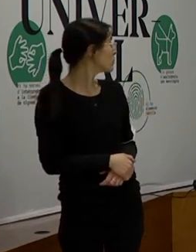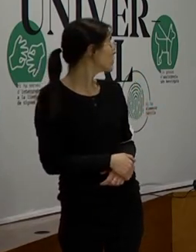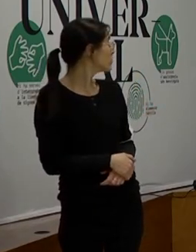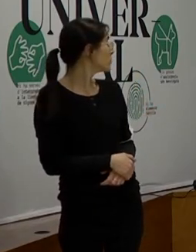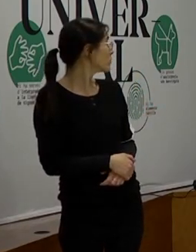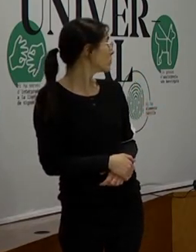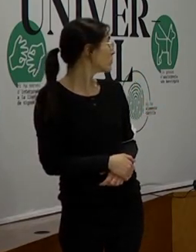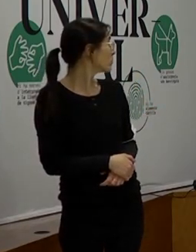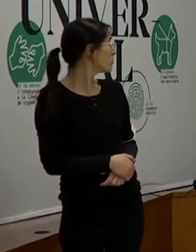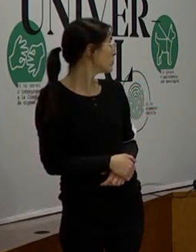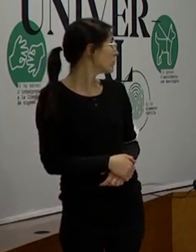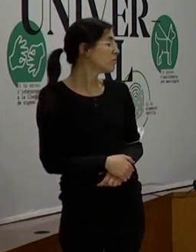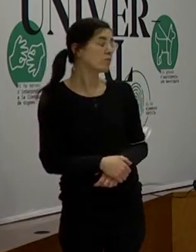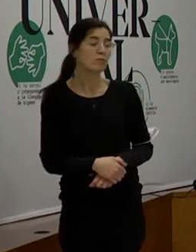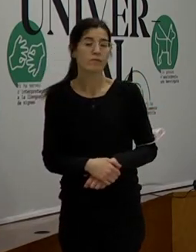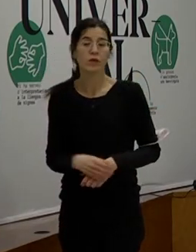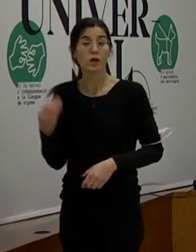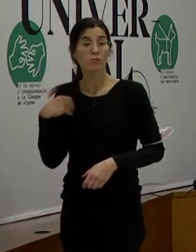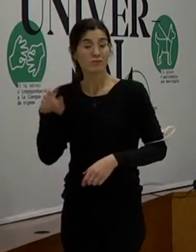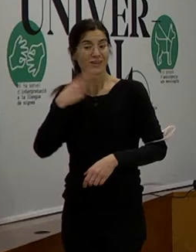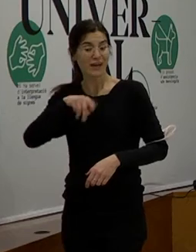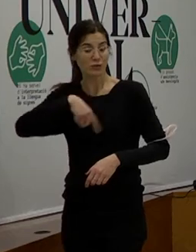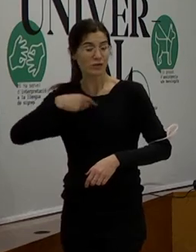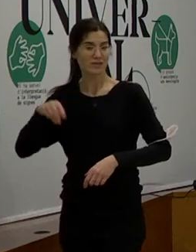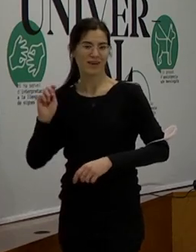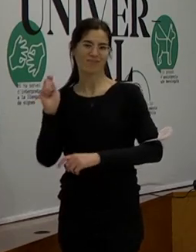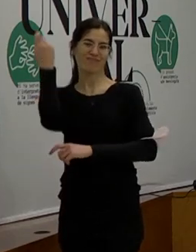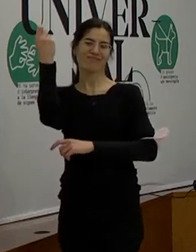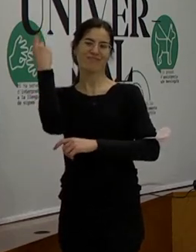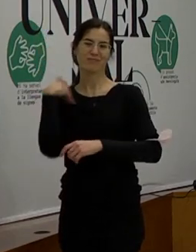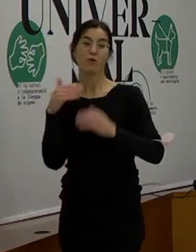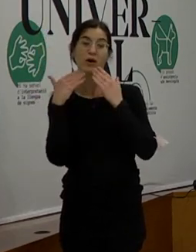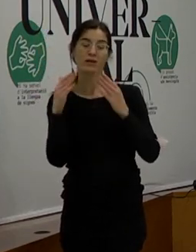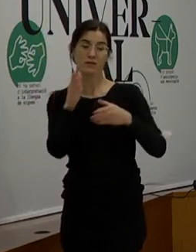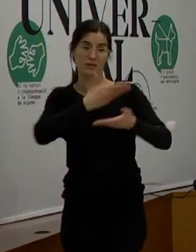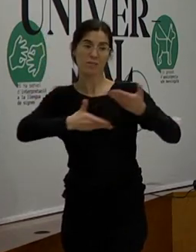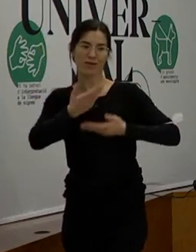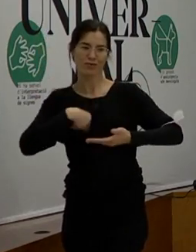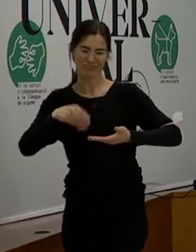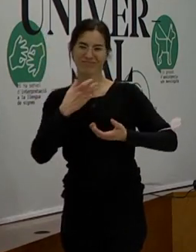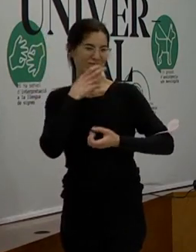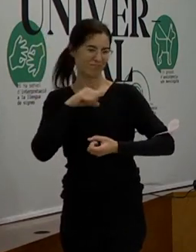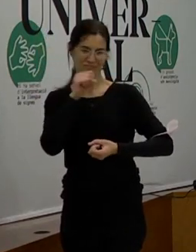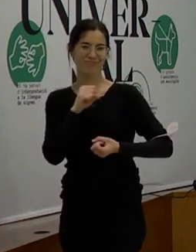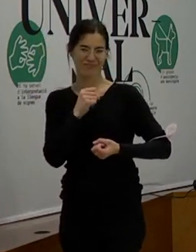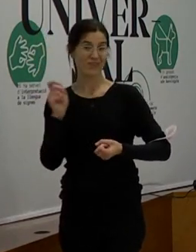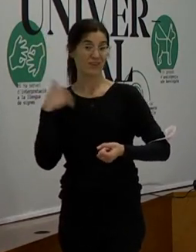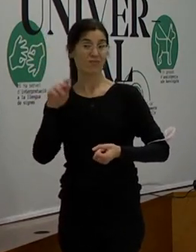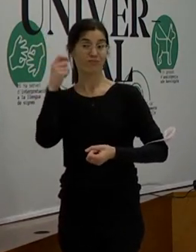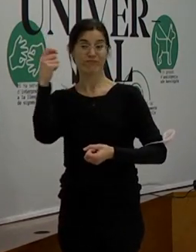Tot això és el que vam aconseguir muntar amb aquest canviador, que està molt bé i jo estic molt orgullosa d'ell.